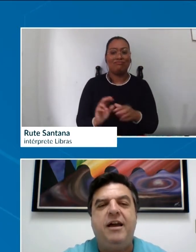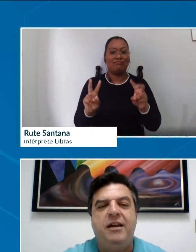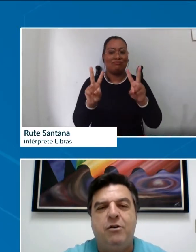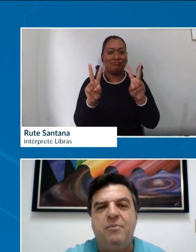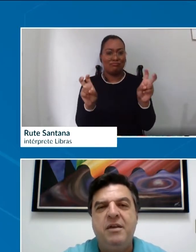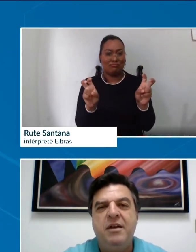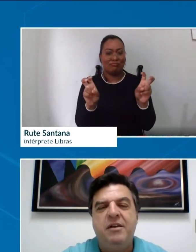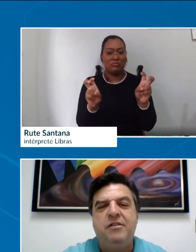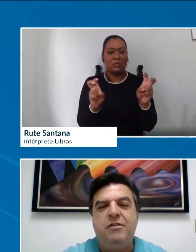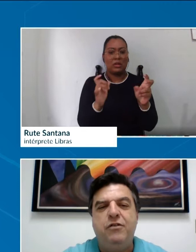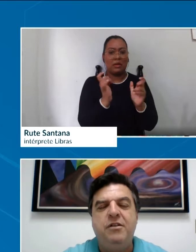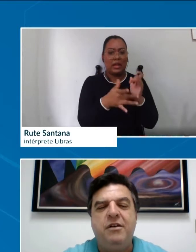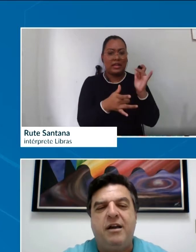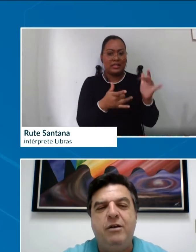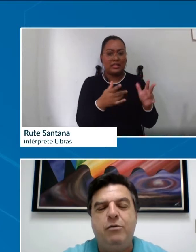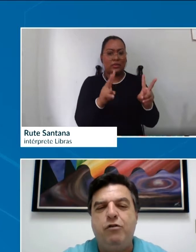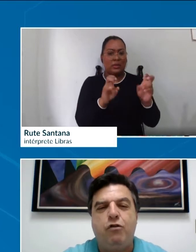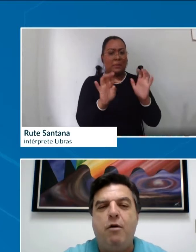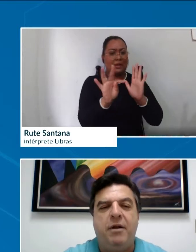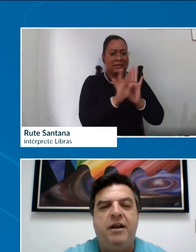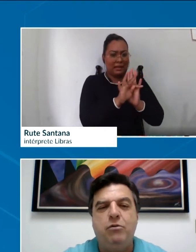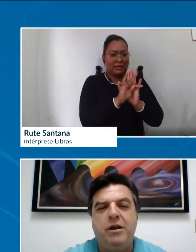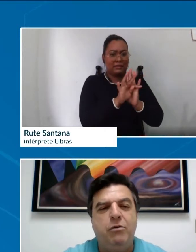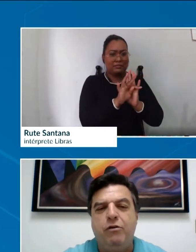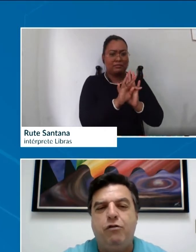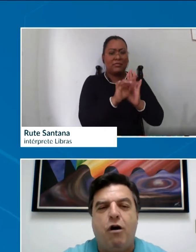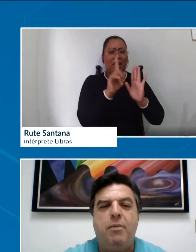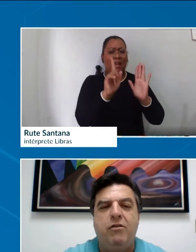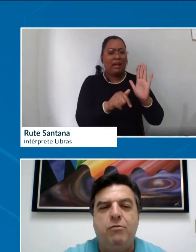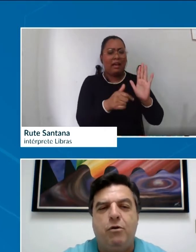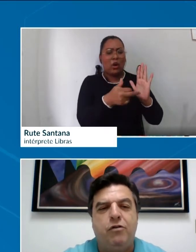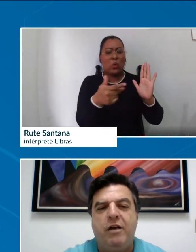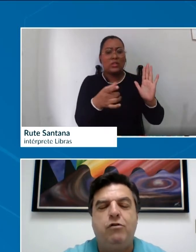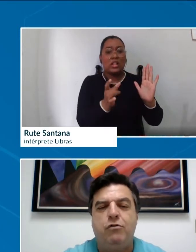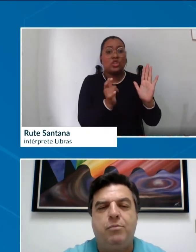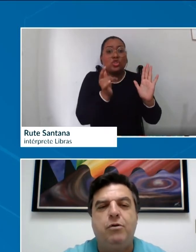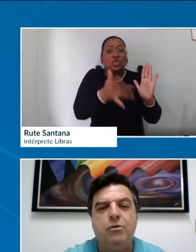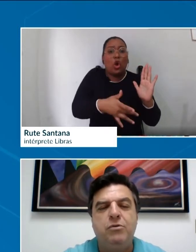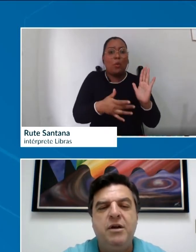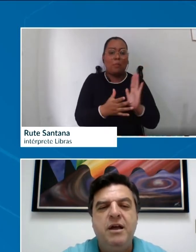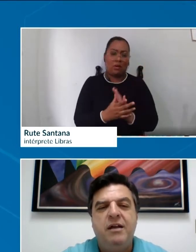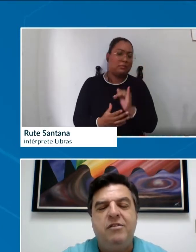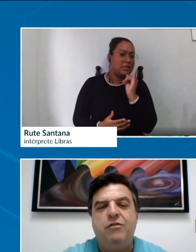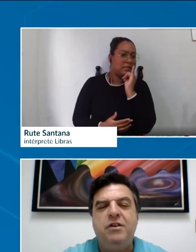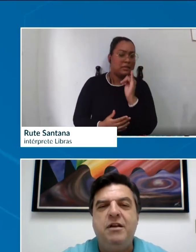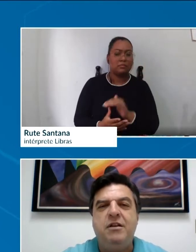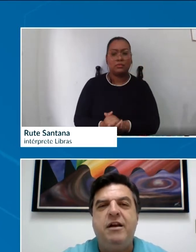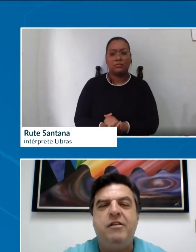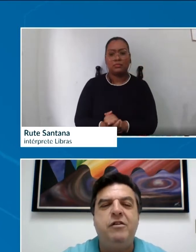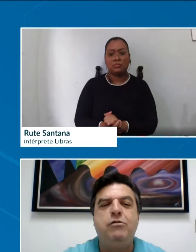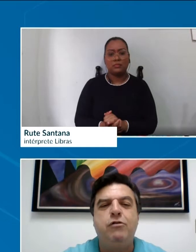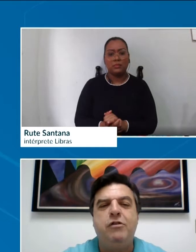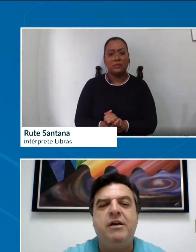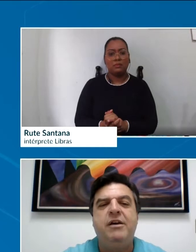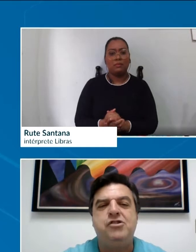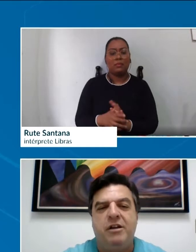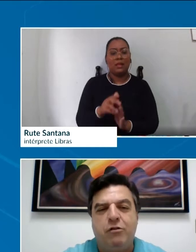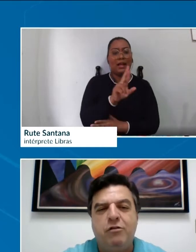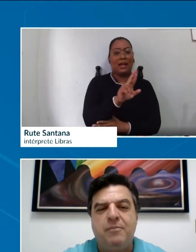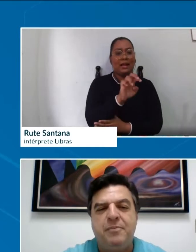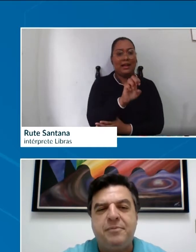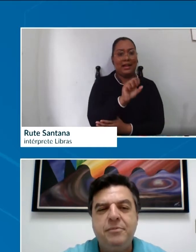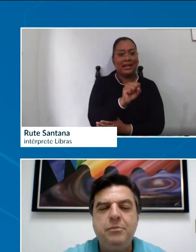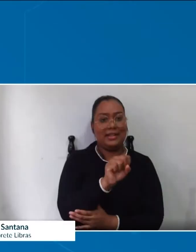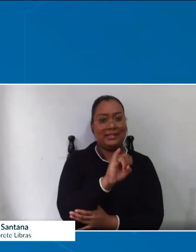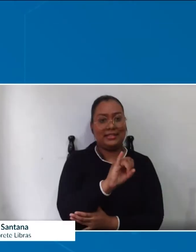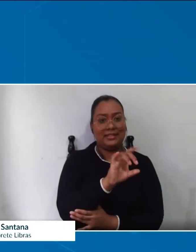vista técnico, se divide aquilo que sobra, né, tudo aquilo que sobra de um processo ou de um produto, se divide entre resíduos e